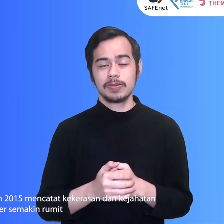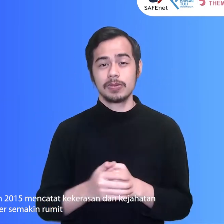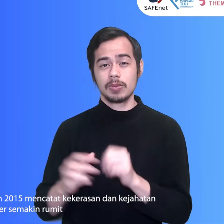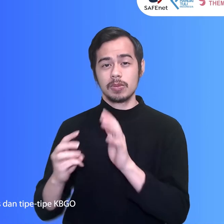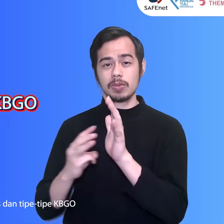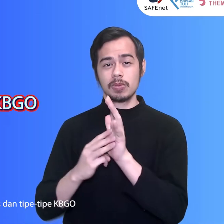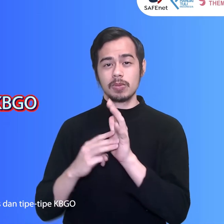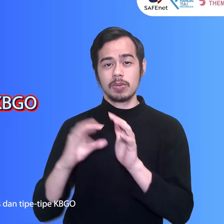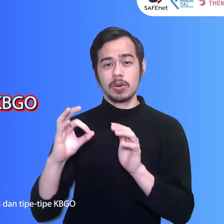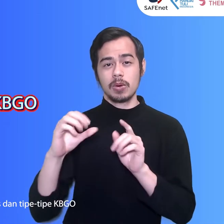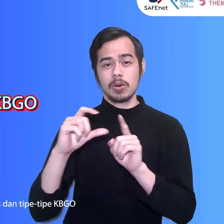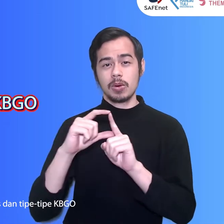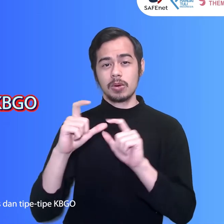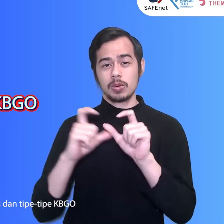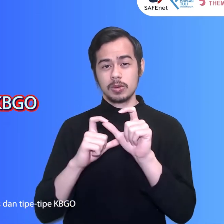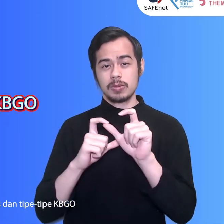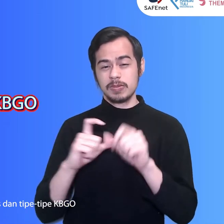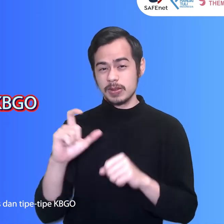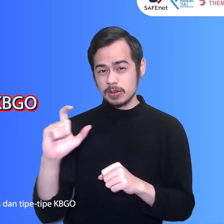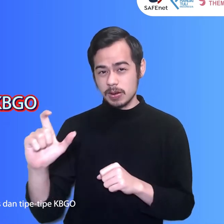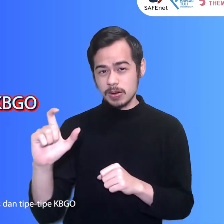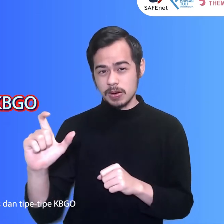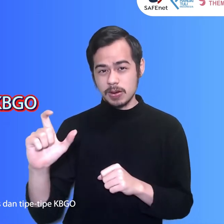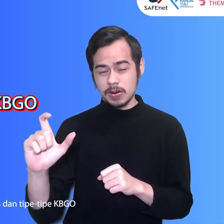Hai modus dan tipe-tipe KB